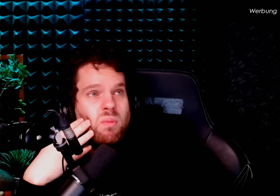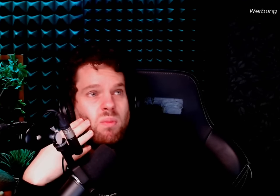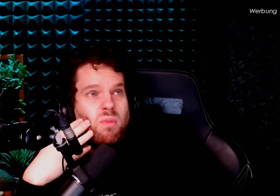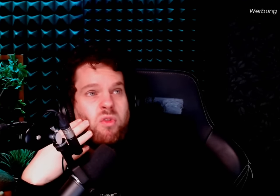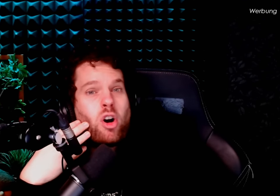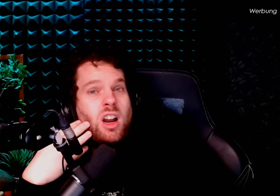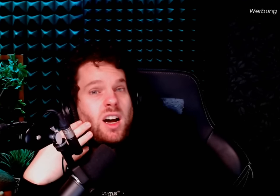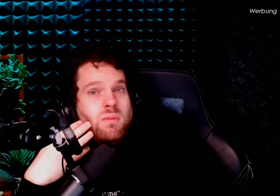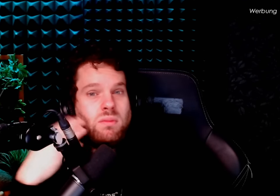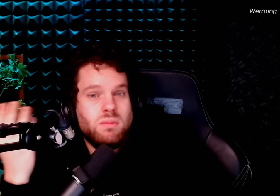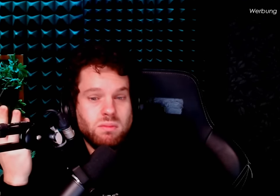Wockler.